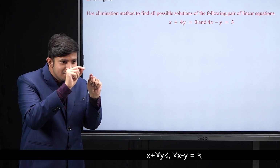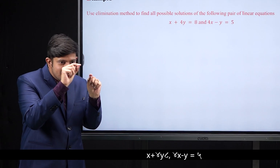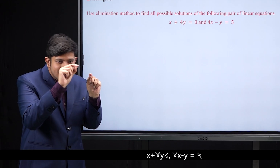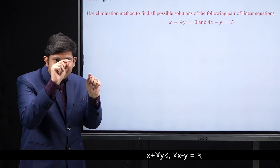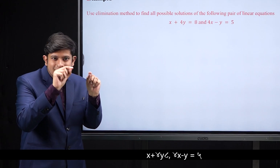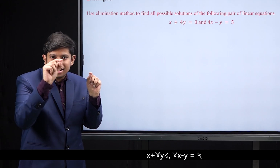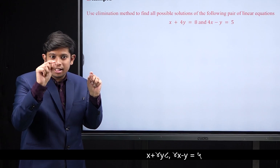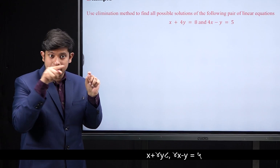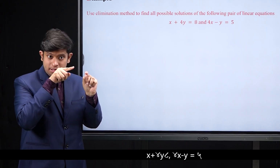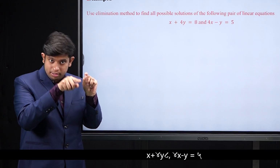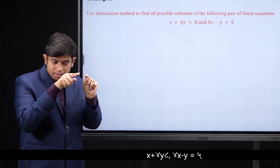अधिक 4y8,